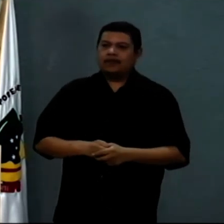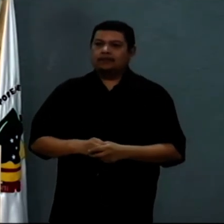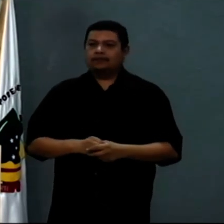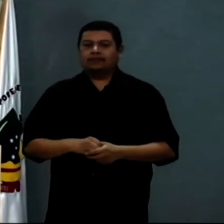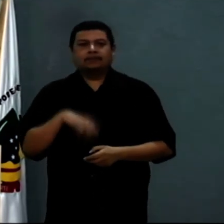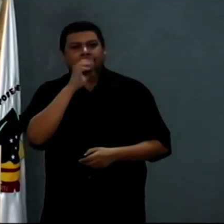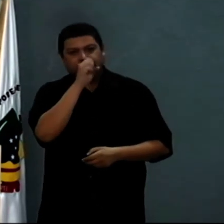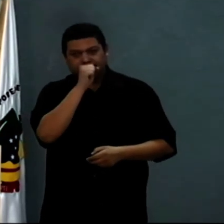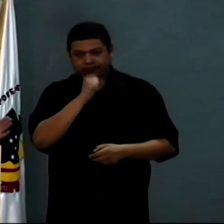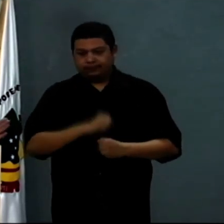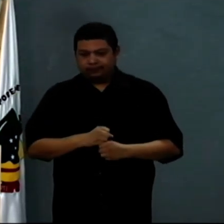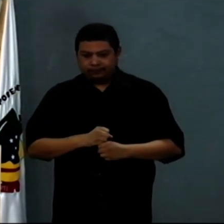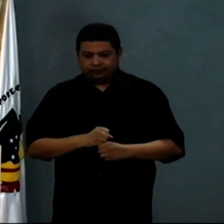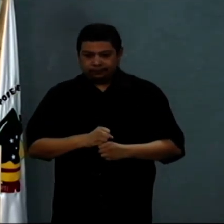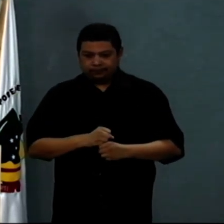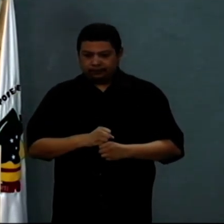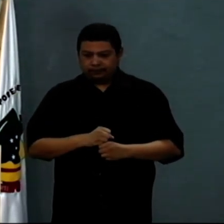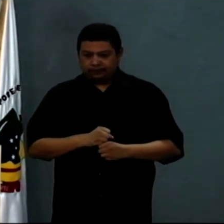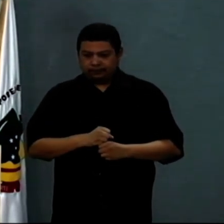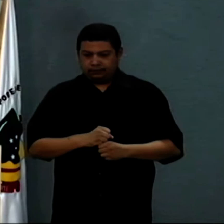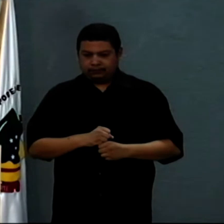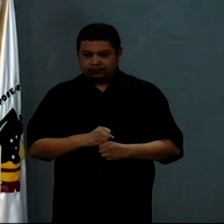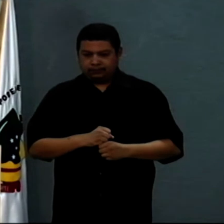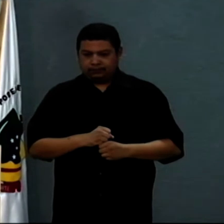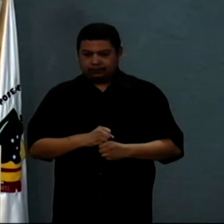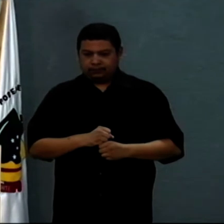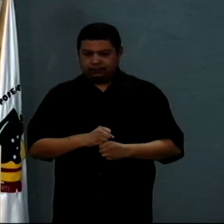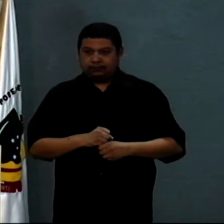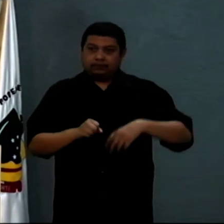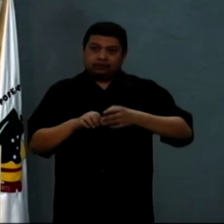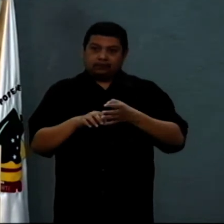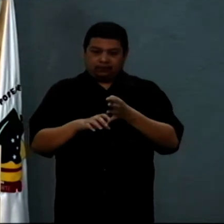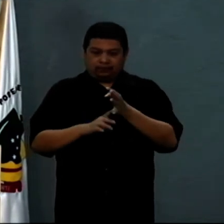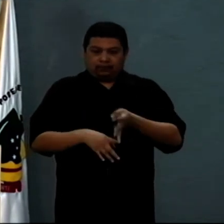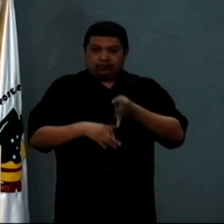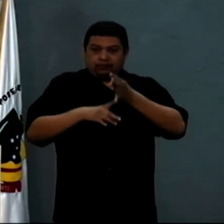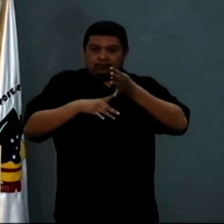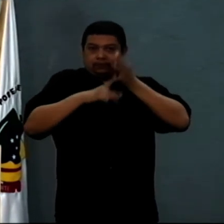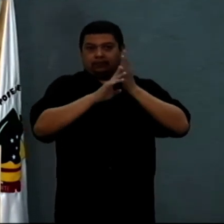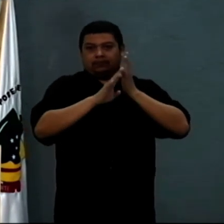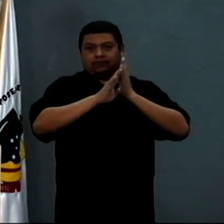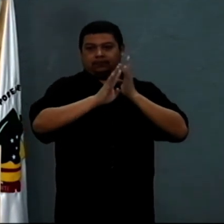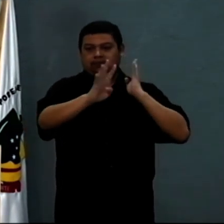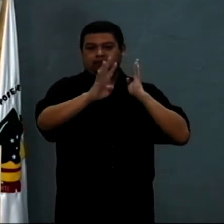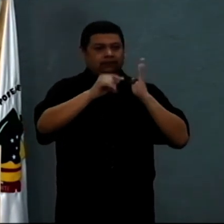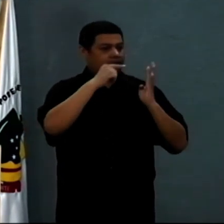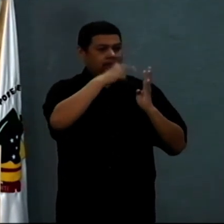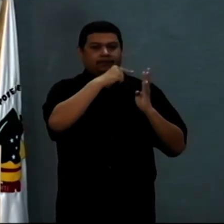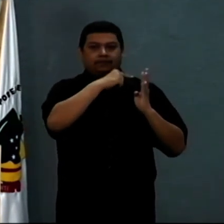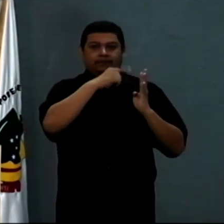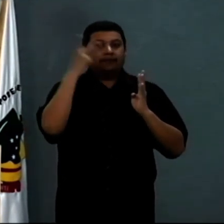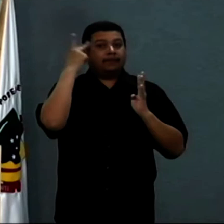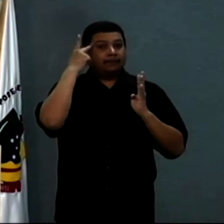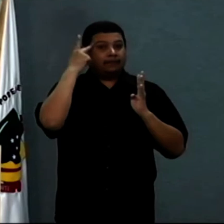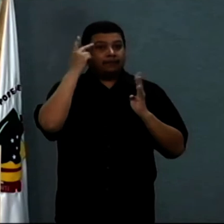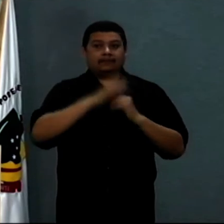sabe agora, a feira começou ali na esquina da Avenida São Paulo, com a Marginal, e